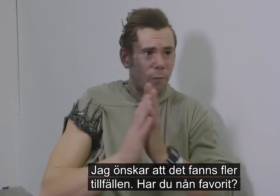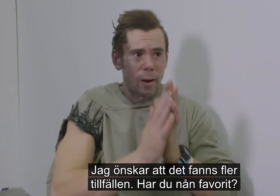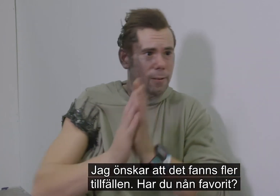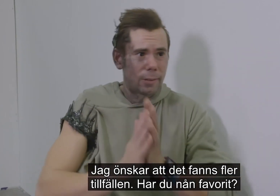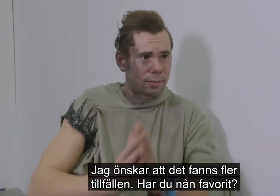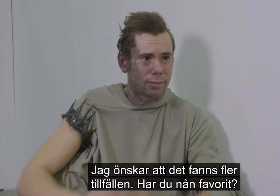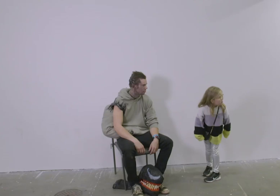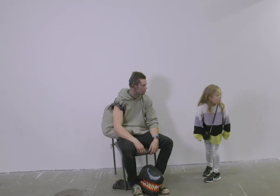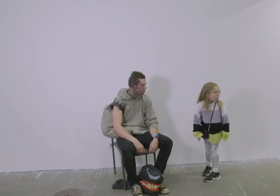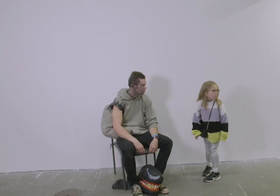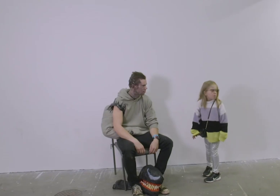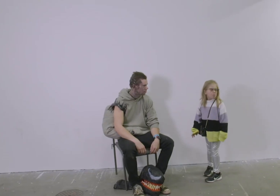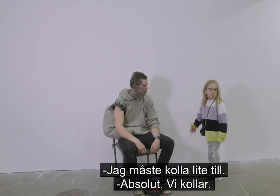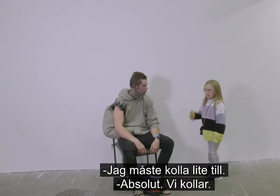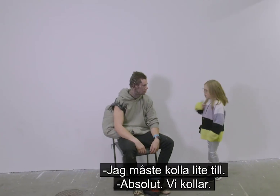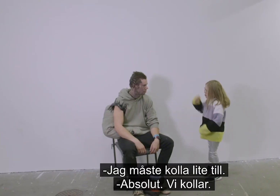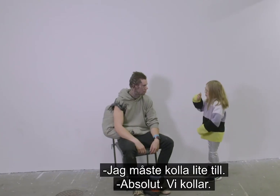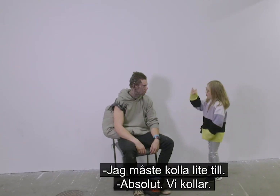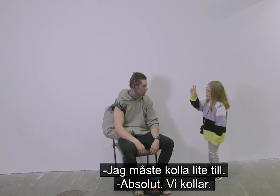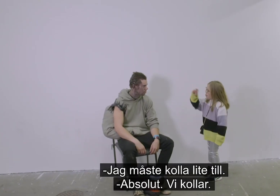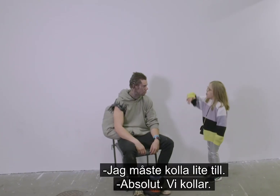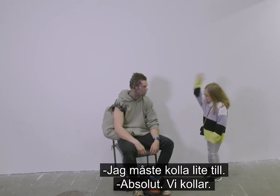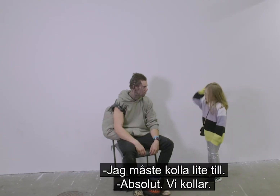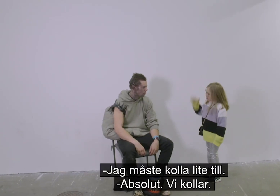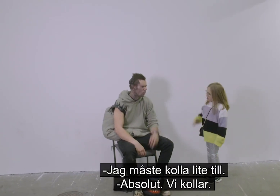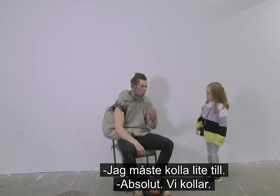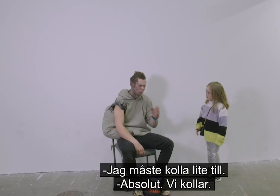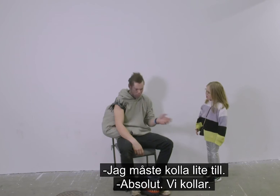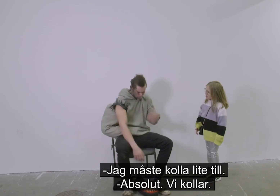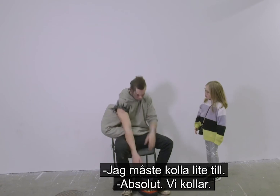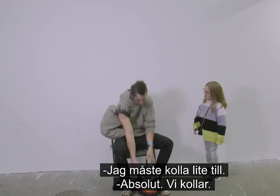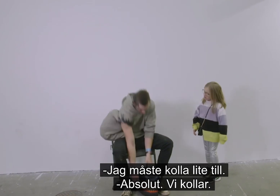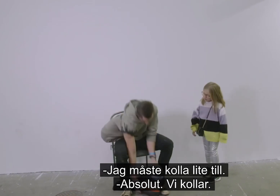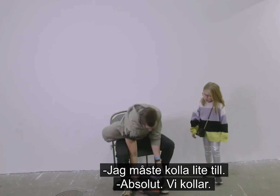Jag måste kolla lite till. Absolut, vi kollar!